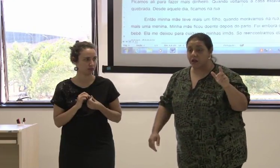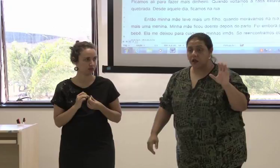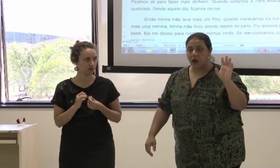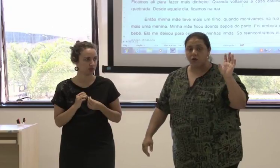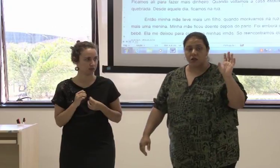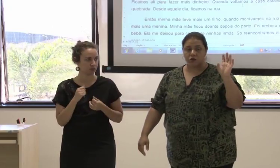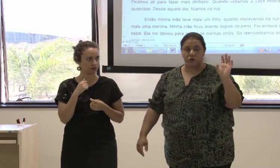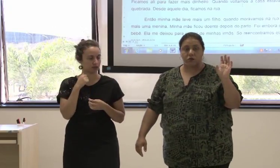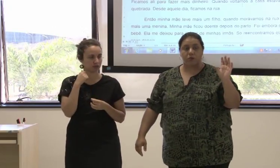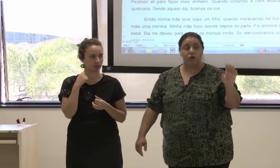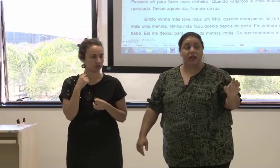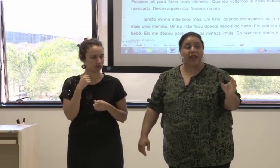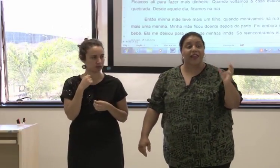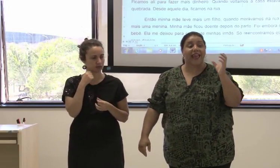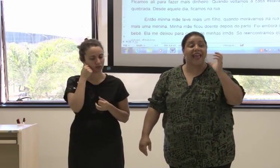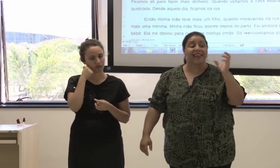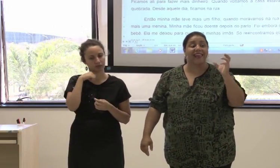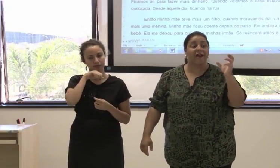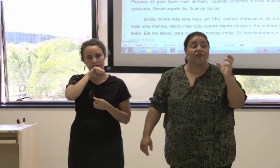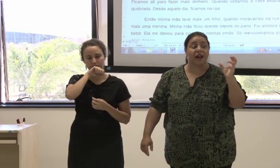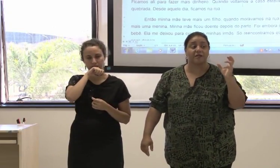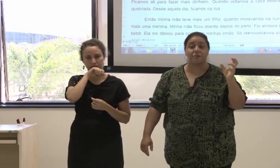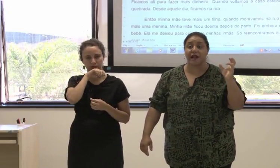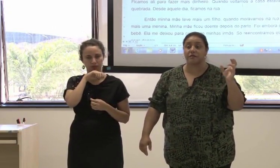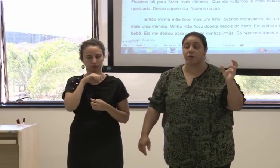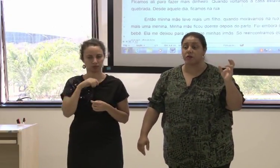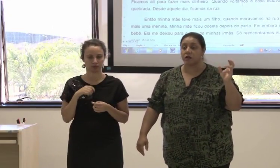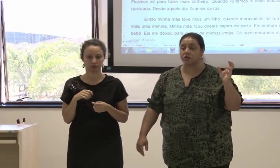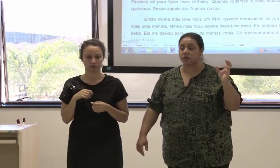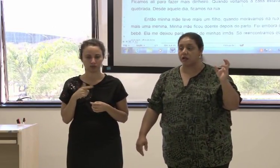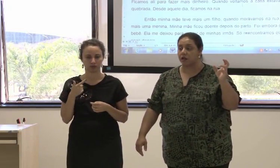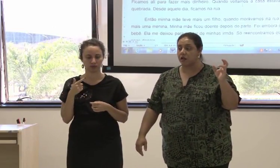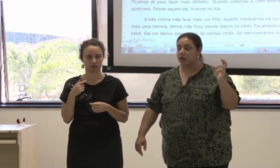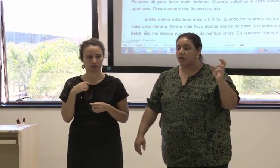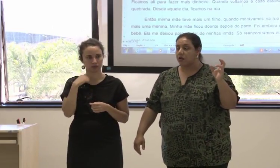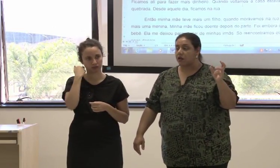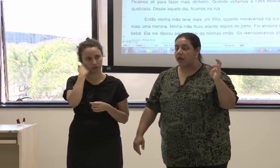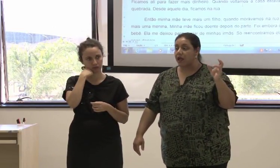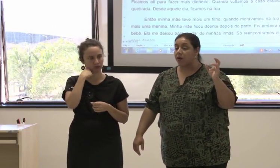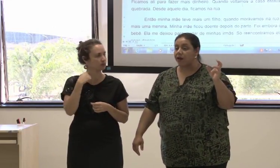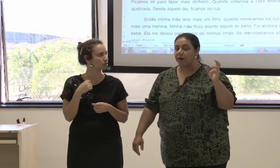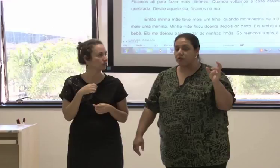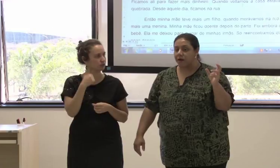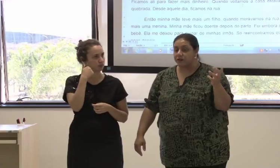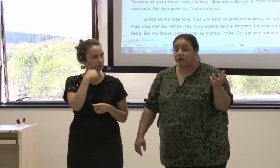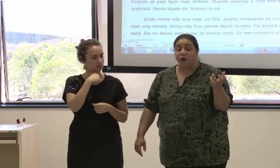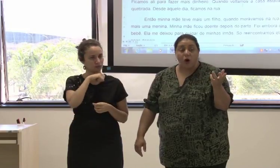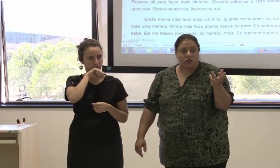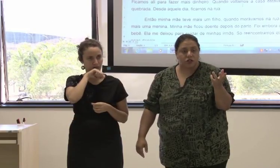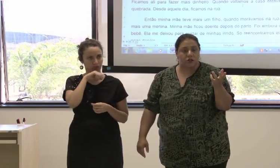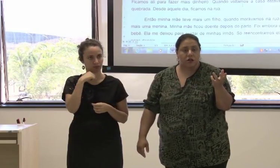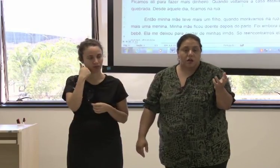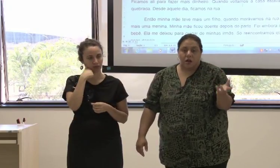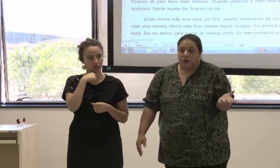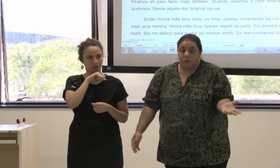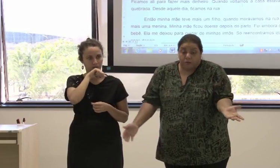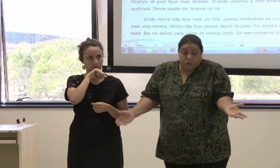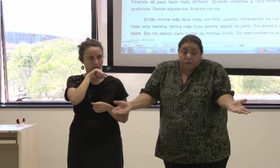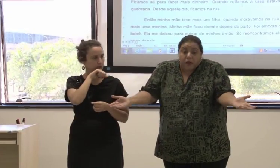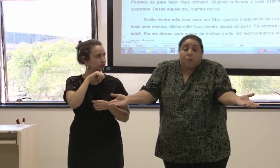é um ritmo. Por quê? Quem é que é a frase mais importante daí? Quem é que é o elemento mais forte? Minha